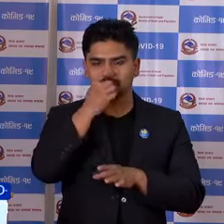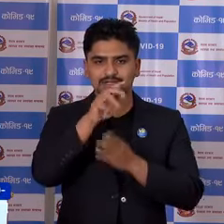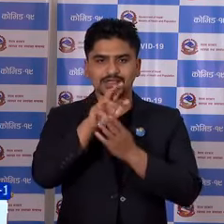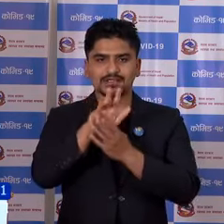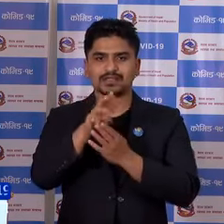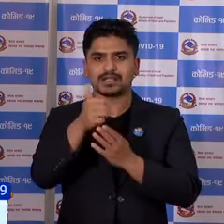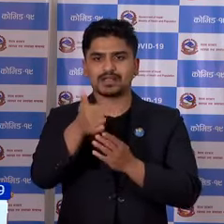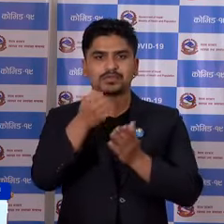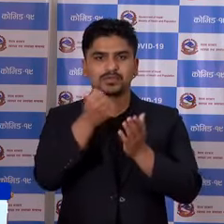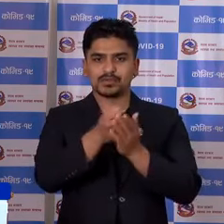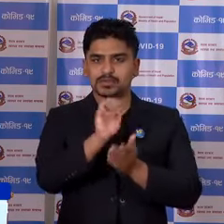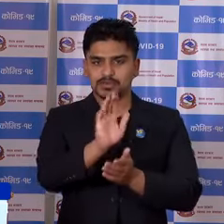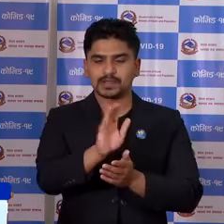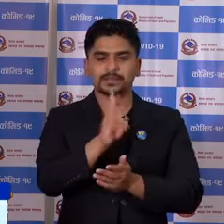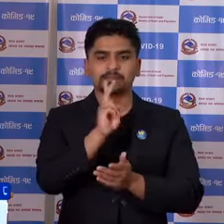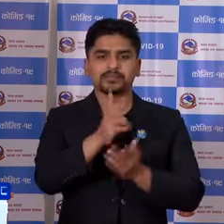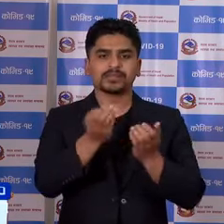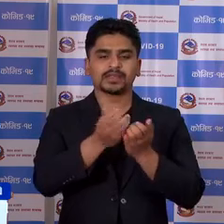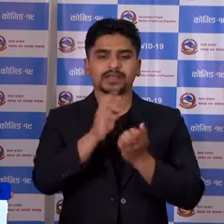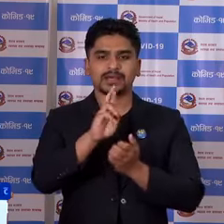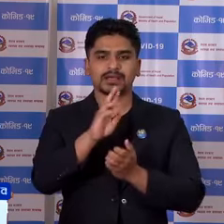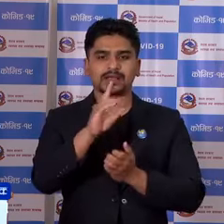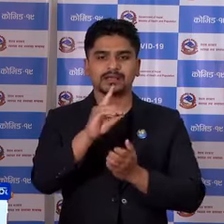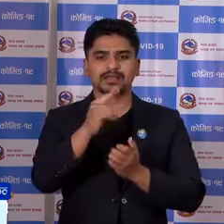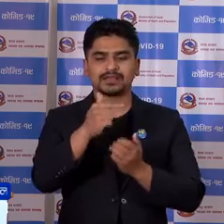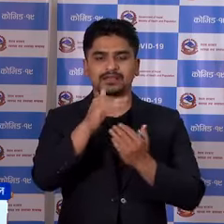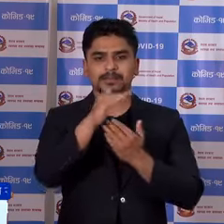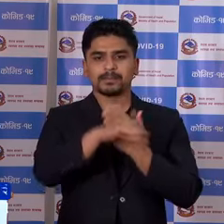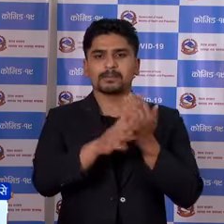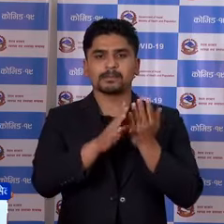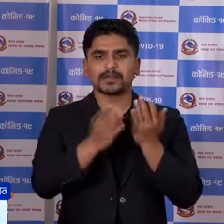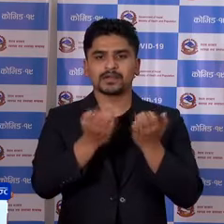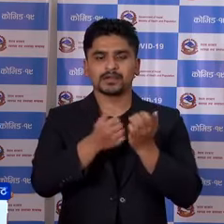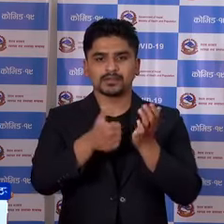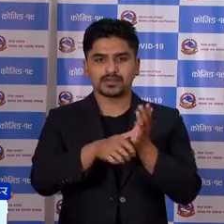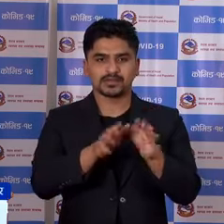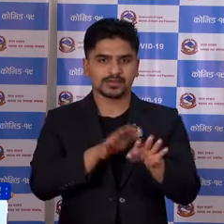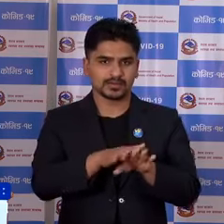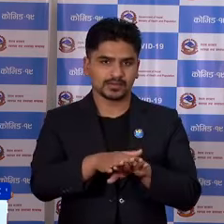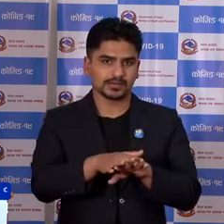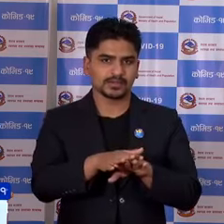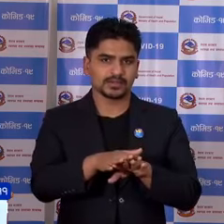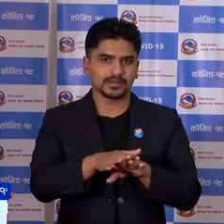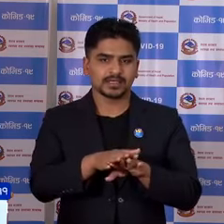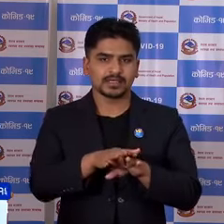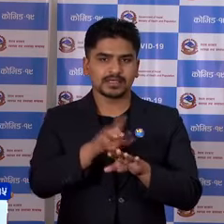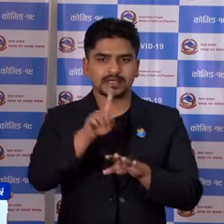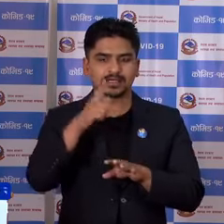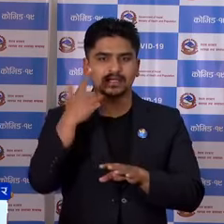60,696 पुगेको छ। त्यसैगरी आरडिटी विधिबाट गरिएका परीक्षणहरूको संख्या